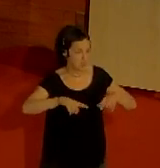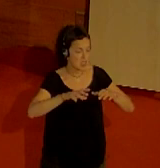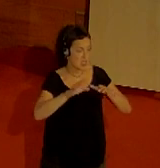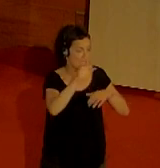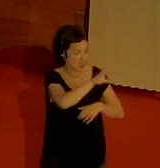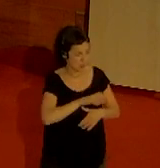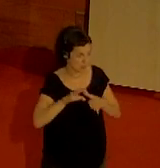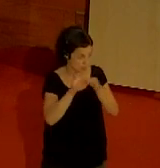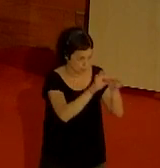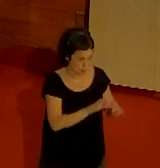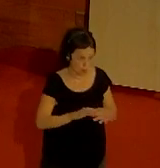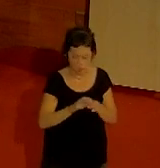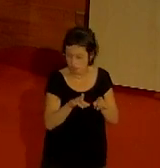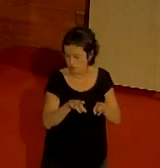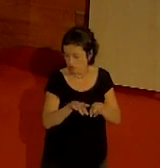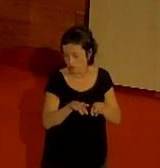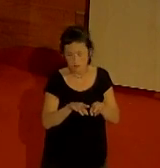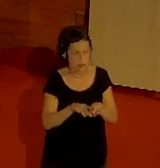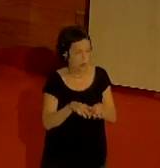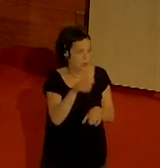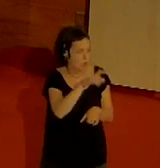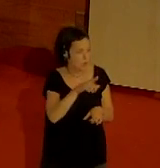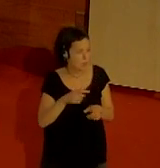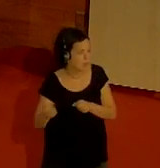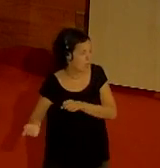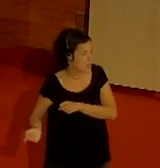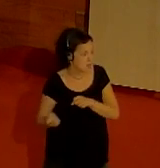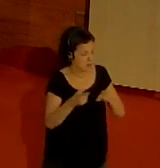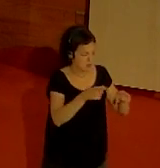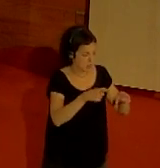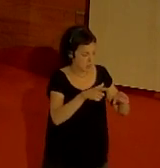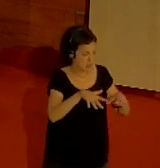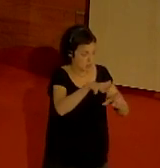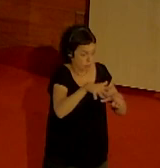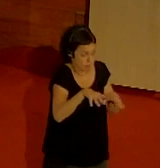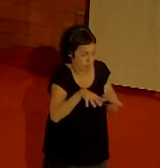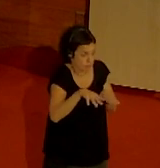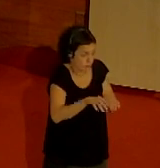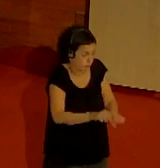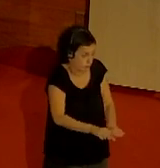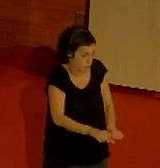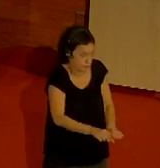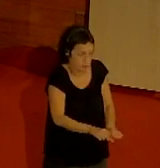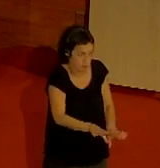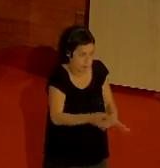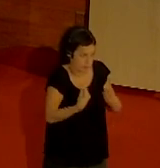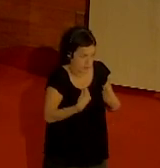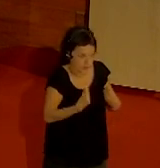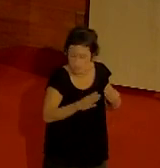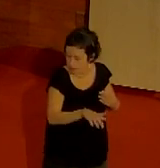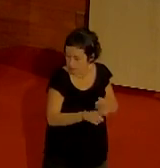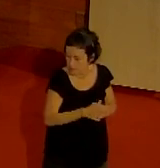campo de personas desplazadas que están allí, que se refugiaron allí. Pero lo que vimos allí fue